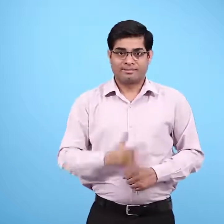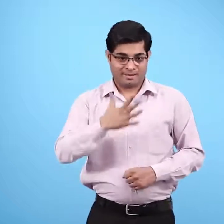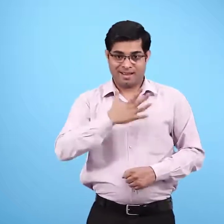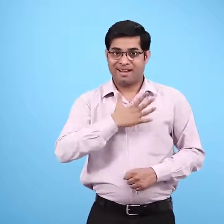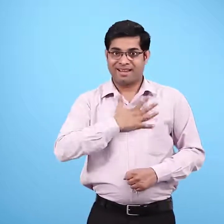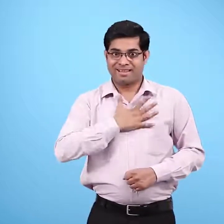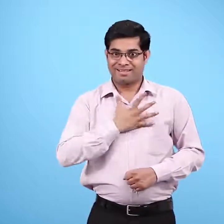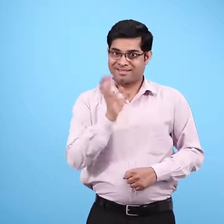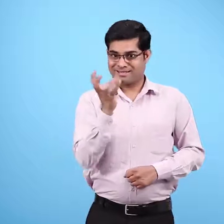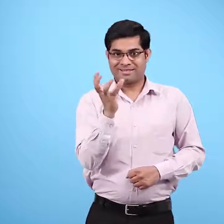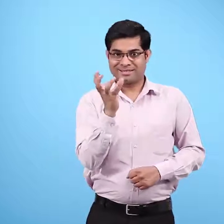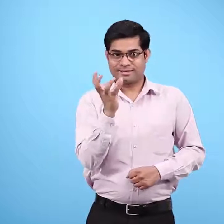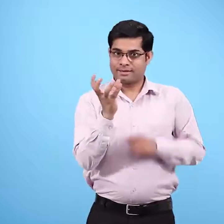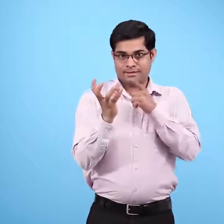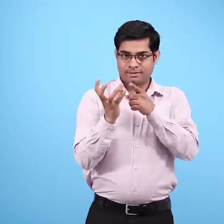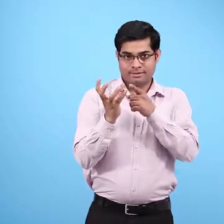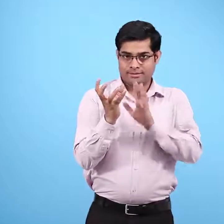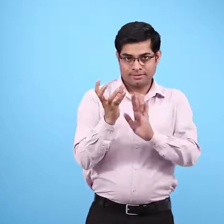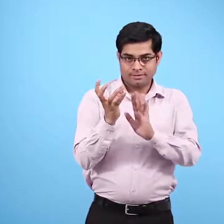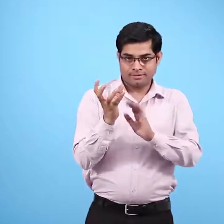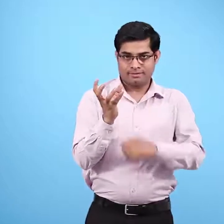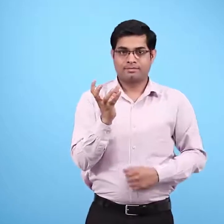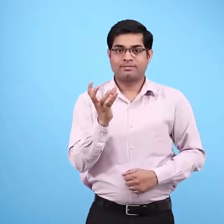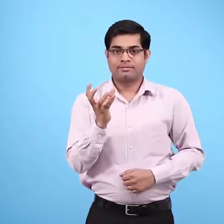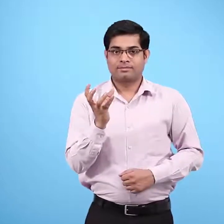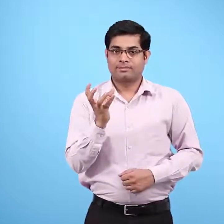जब तुम कोई सख्ट चीज जैसे अमरूद खाते हो